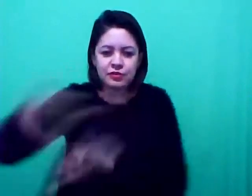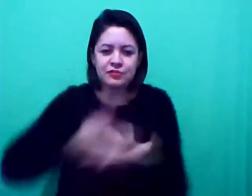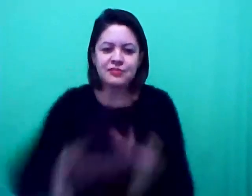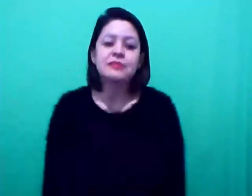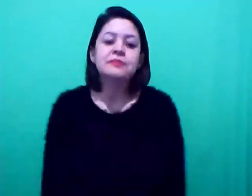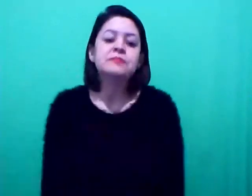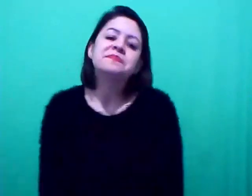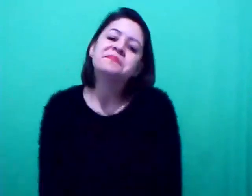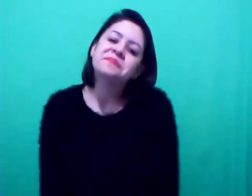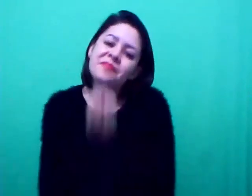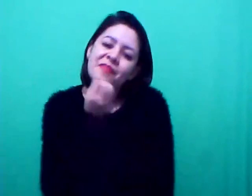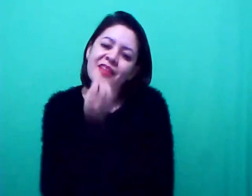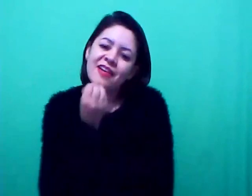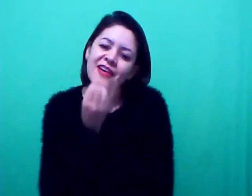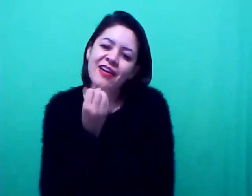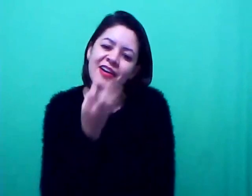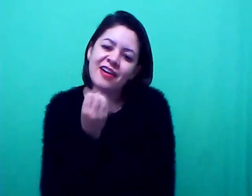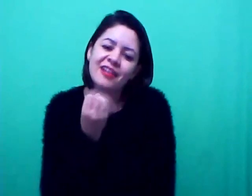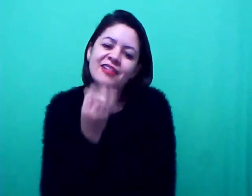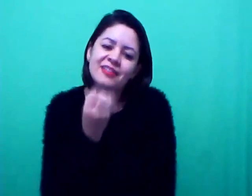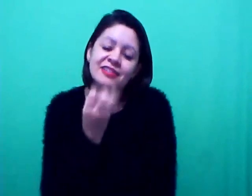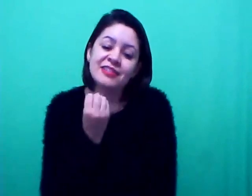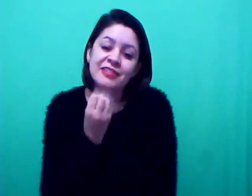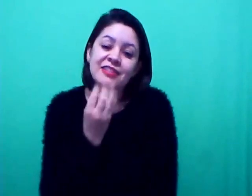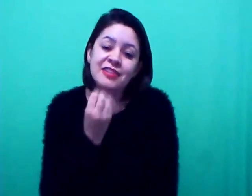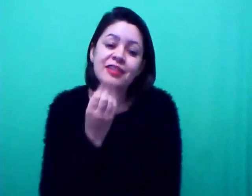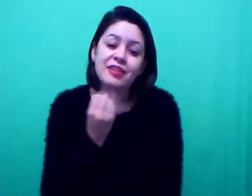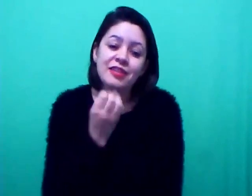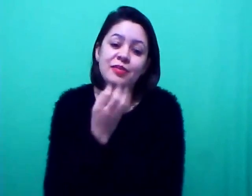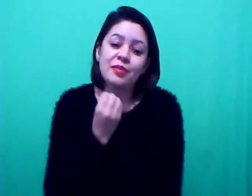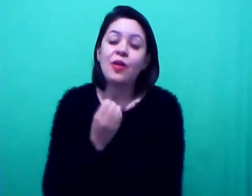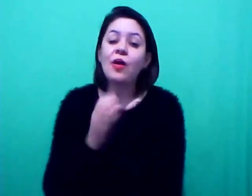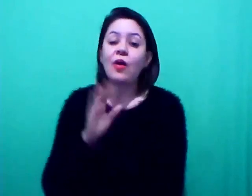As pessoas estão digitando, vamos, né, aqui compartilhar aqui.